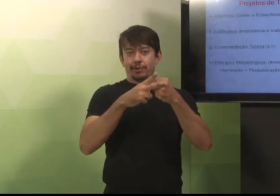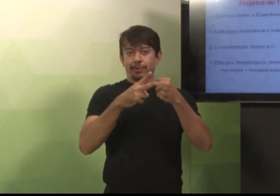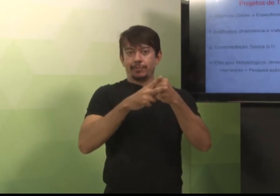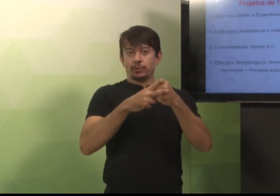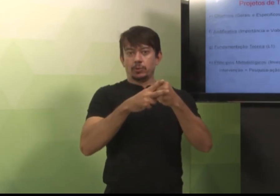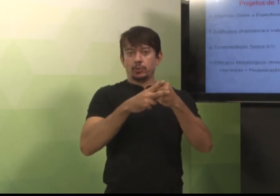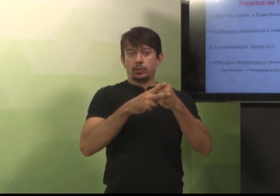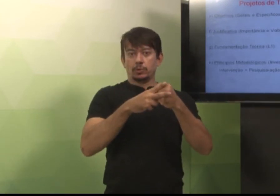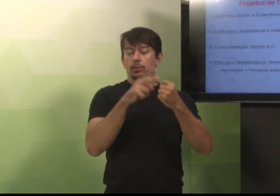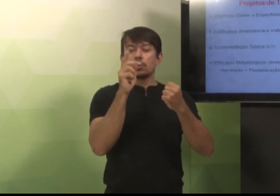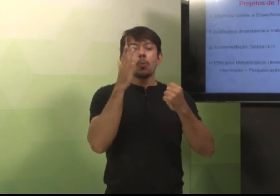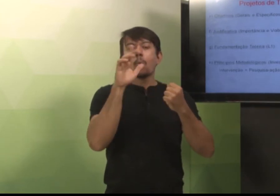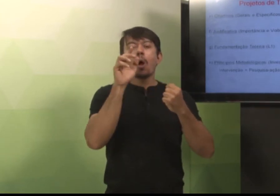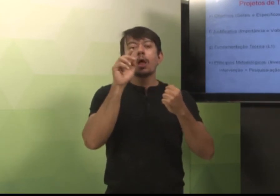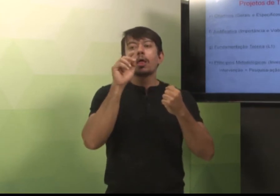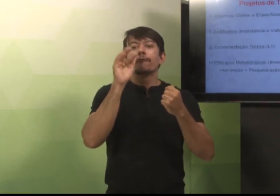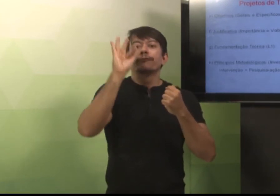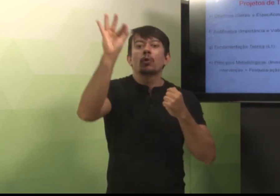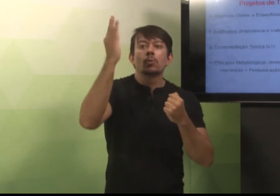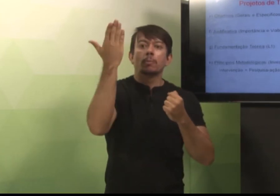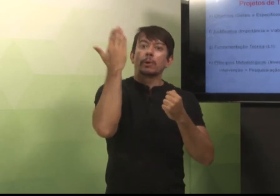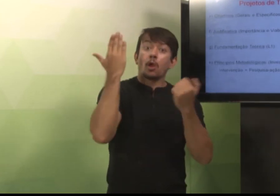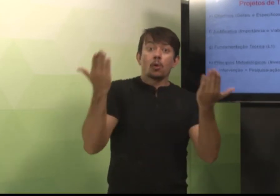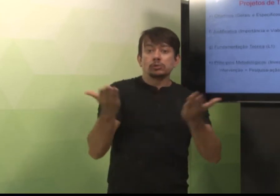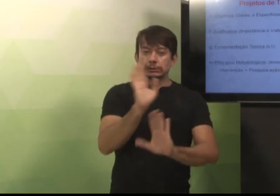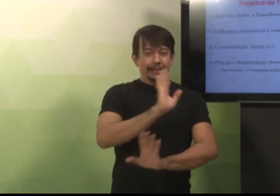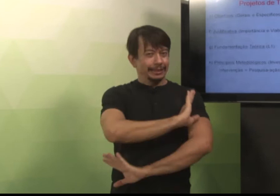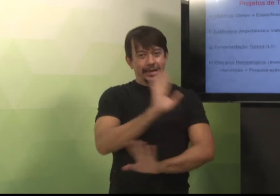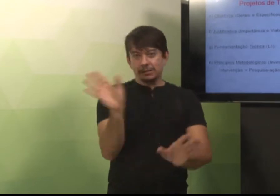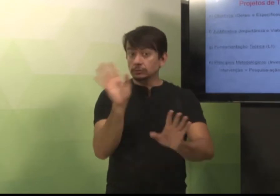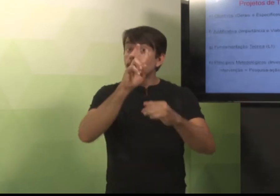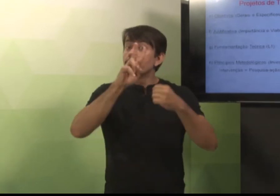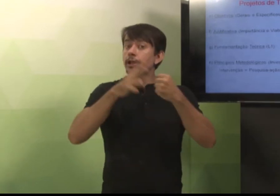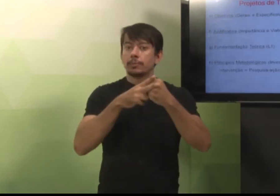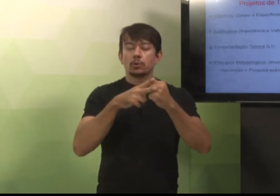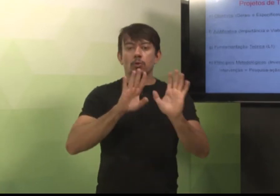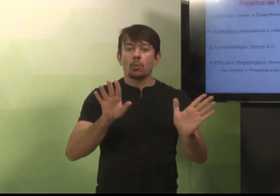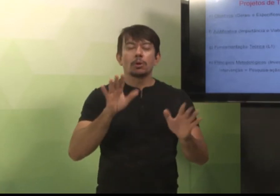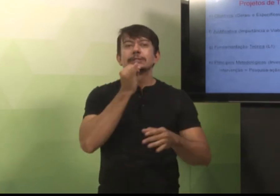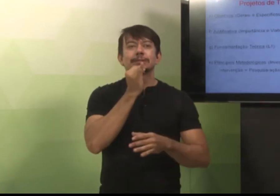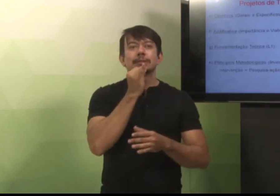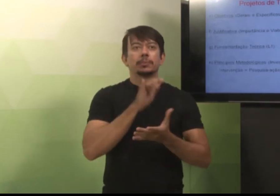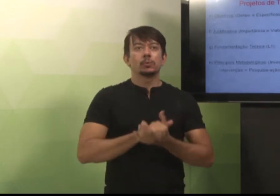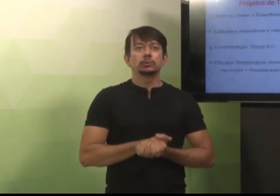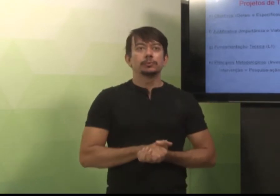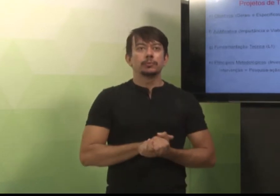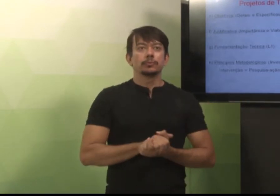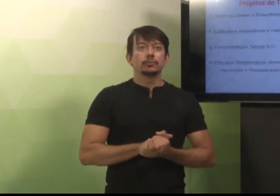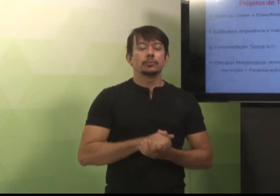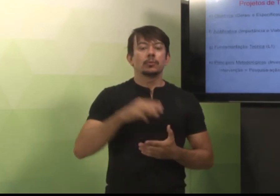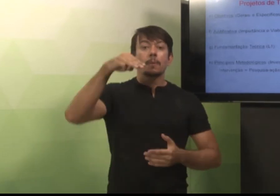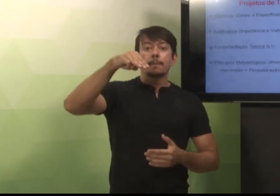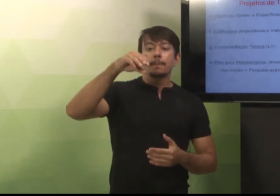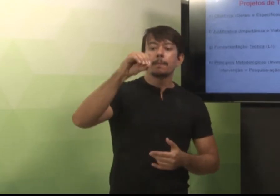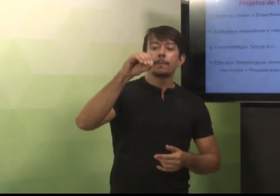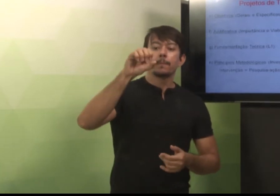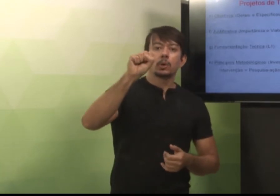Sempre deve se colocar com o verbo no infinitivo. Não é no presente, no passado, não. É no